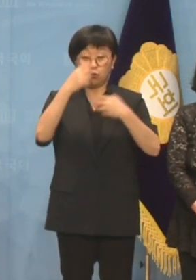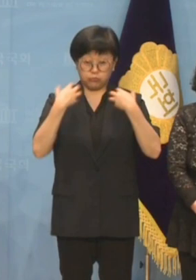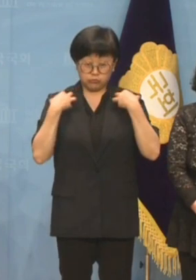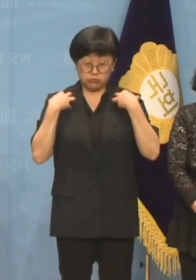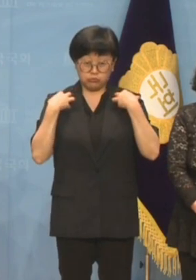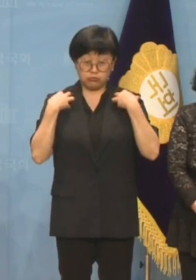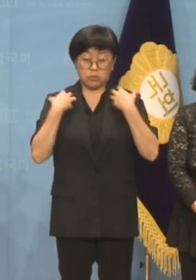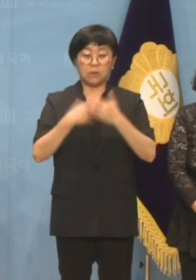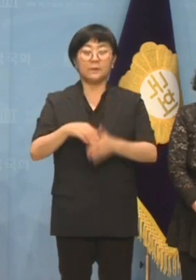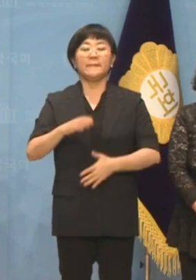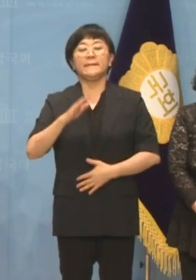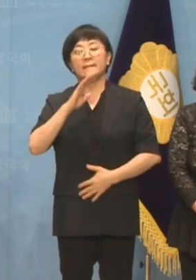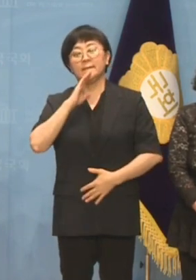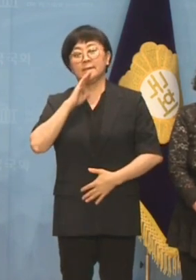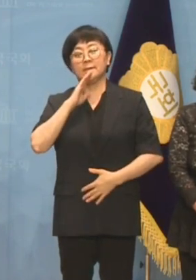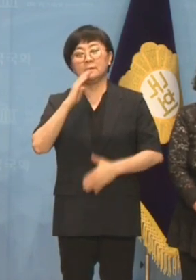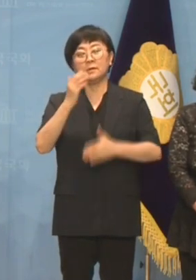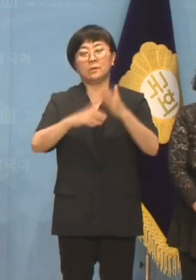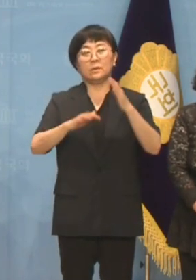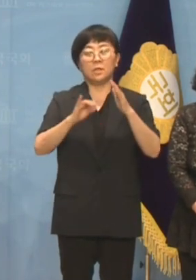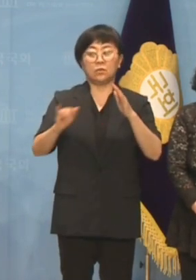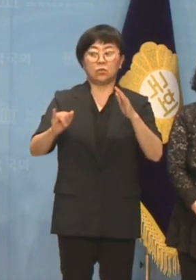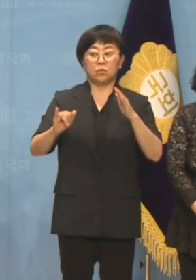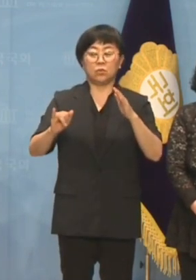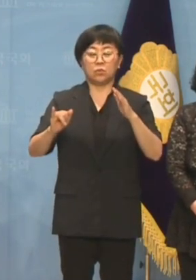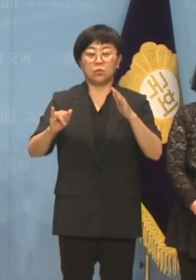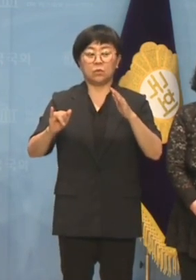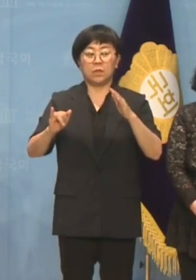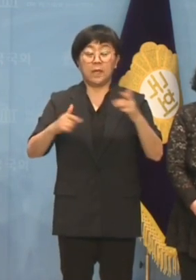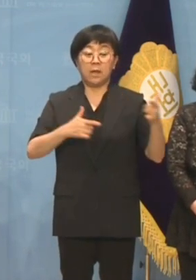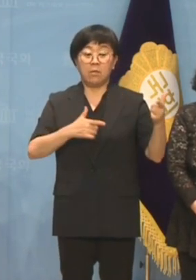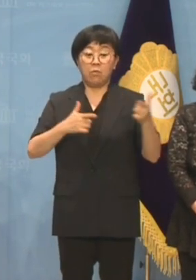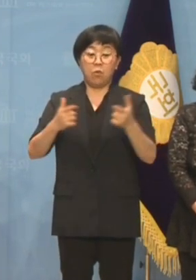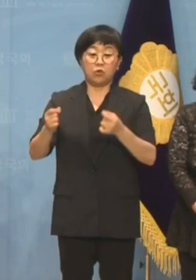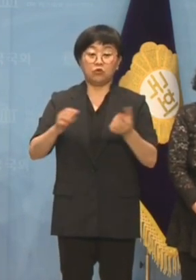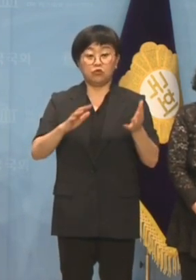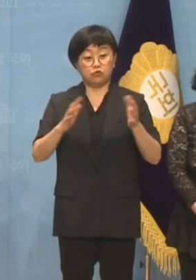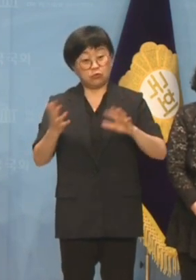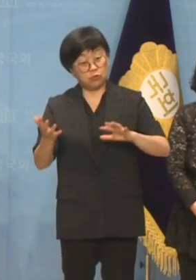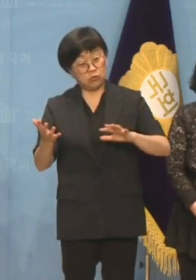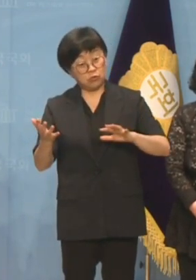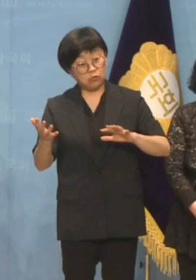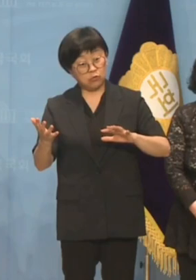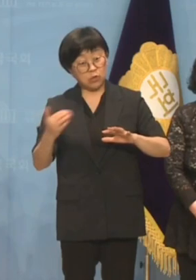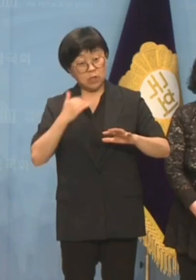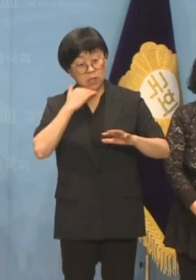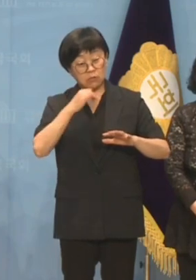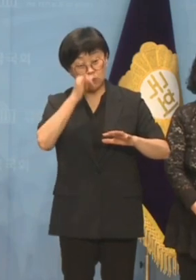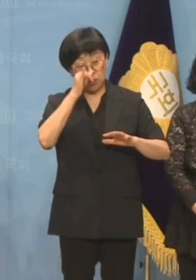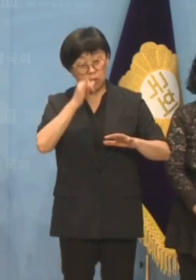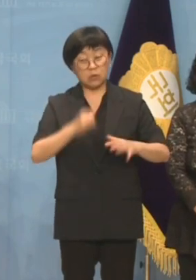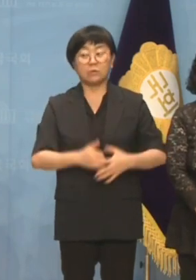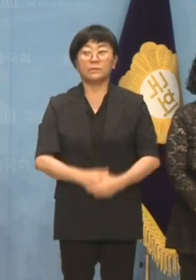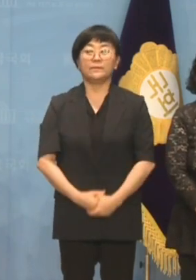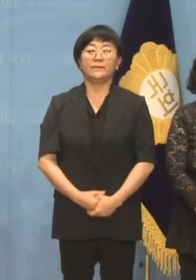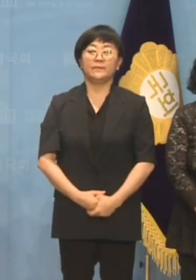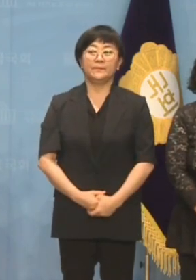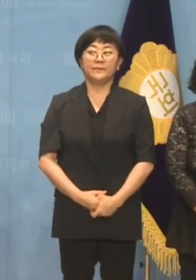정부는 진정 유가족들이 다 세상을 떠나야만을 기다리는 것인가?